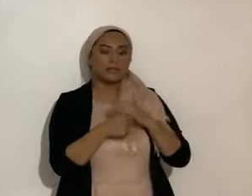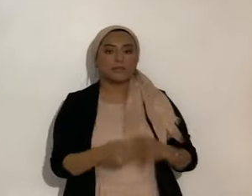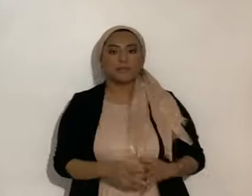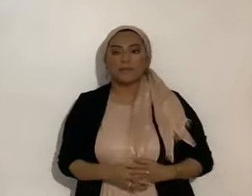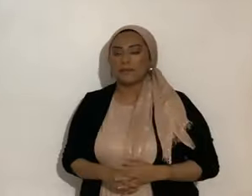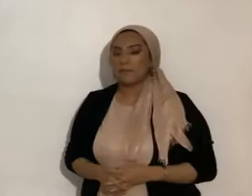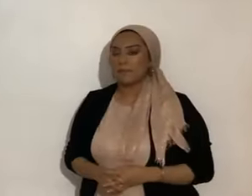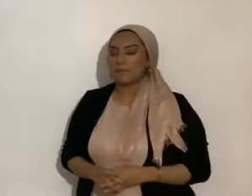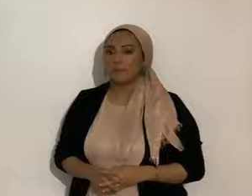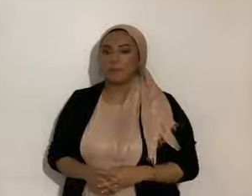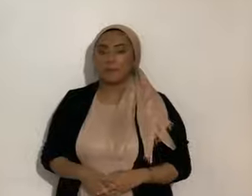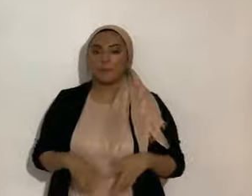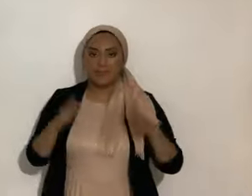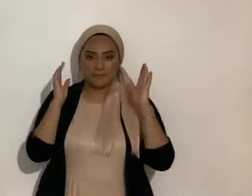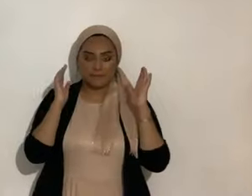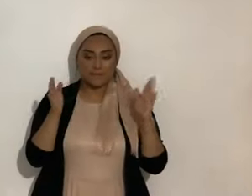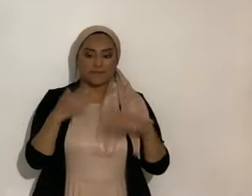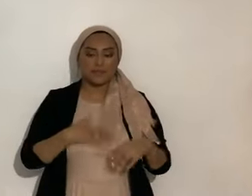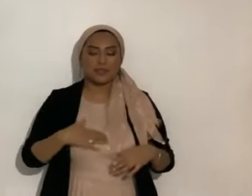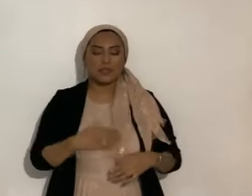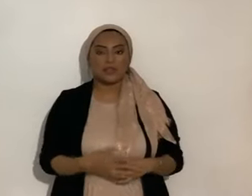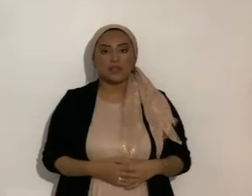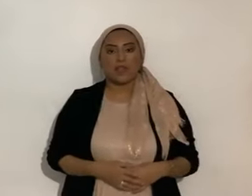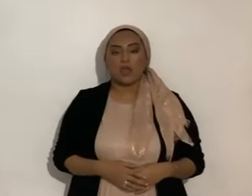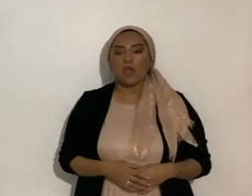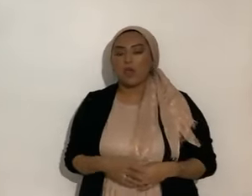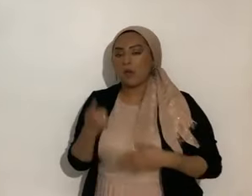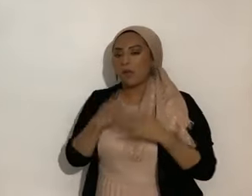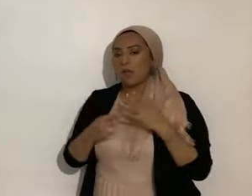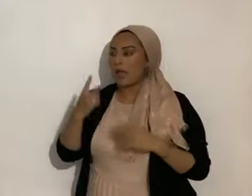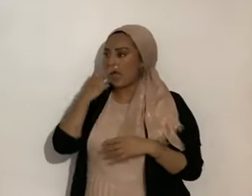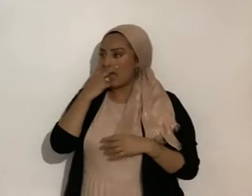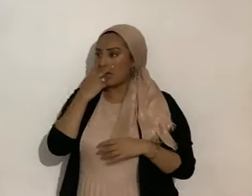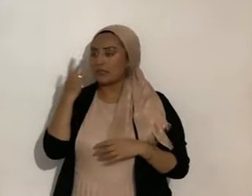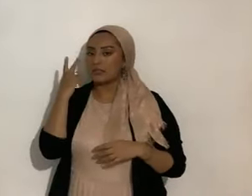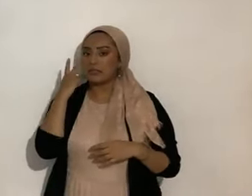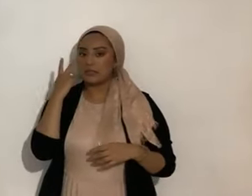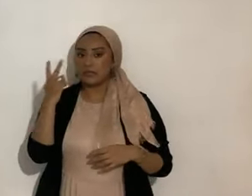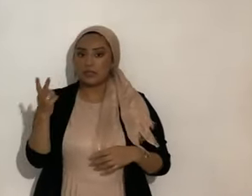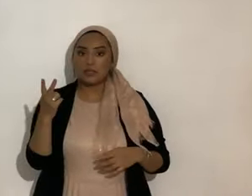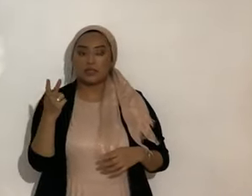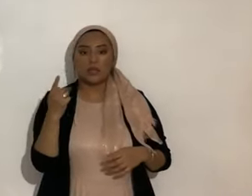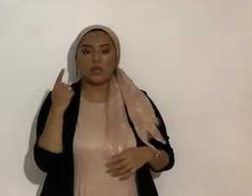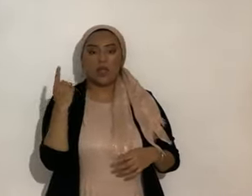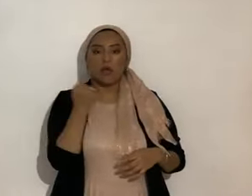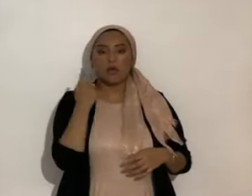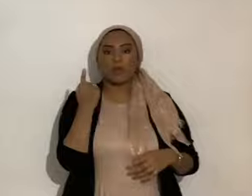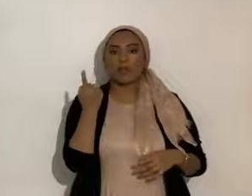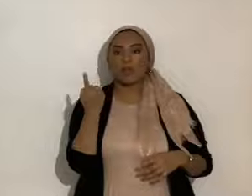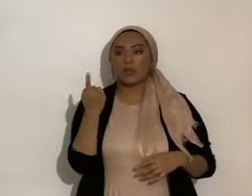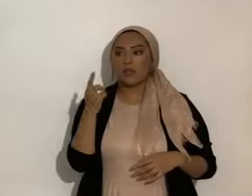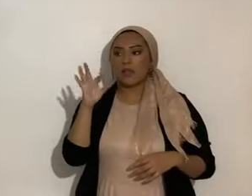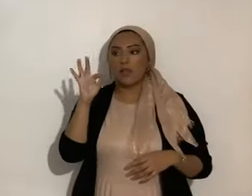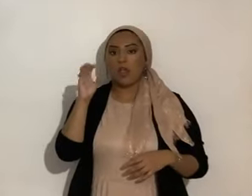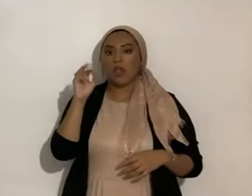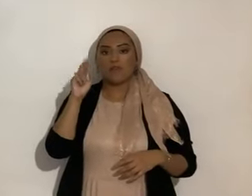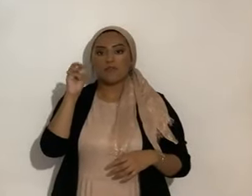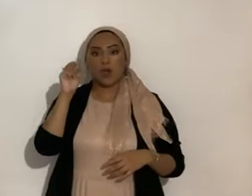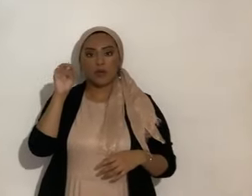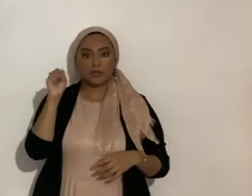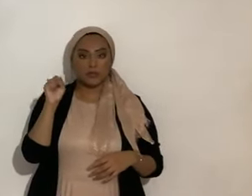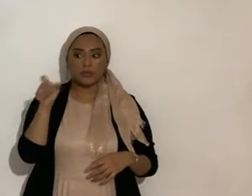Ahora, mucha atención, escuchen muy bien. Lo que ven los ojos solo son formas.